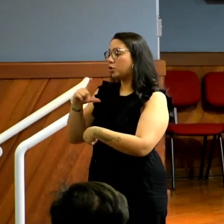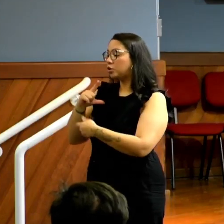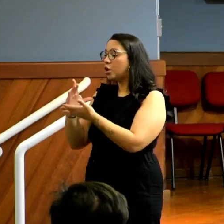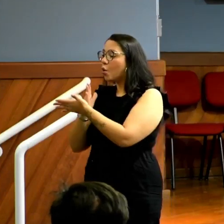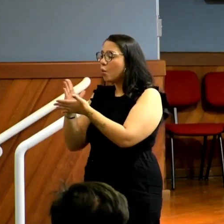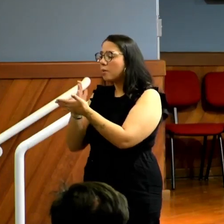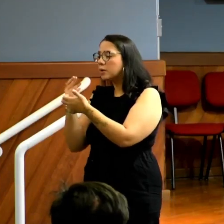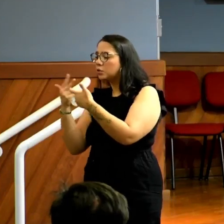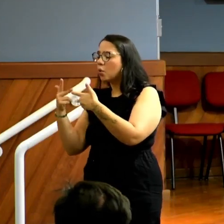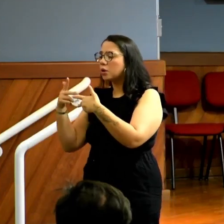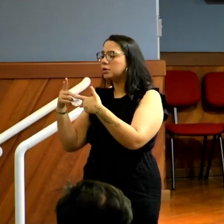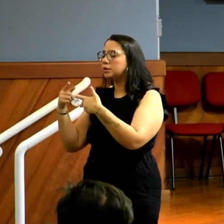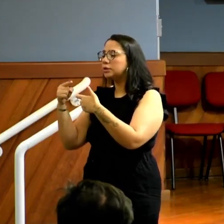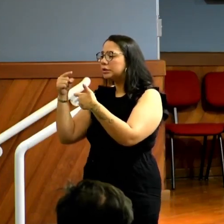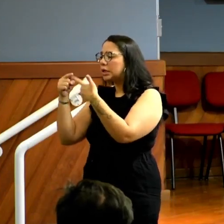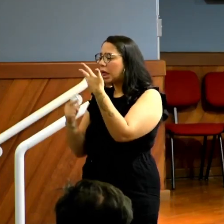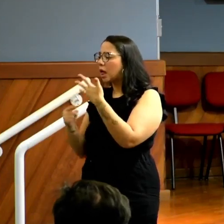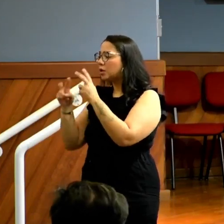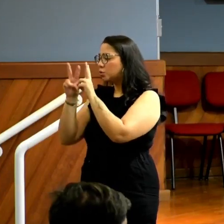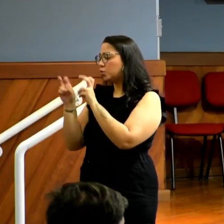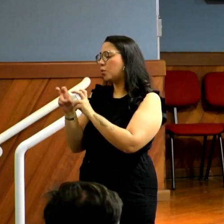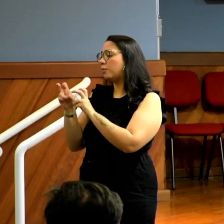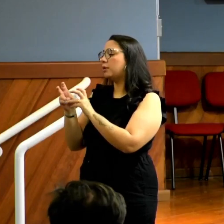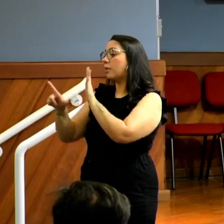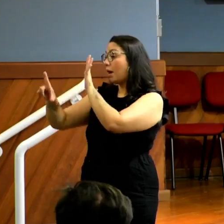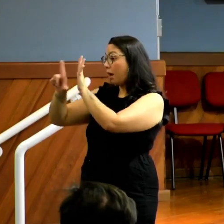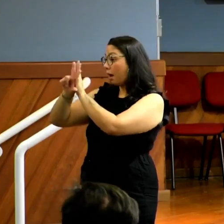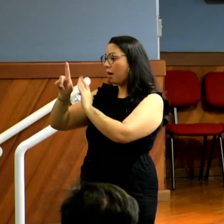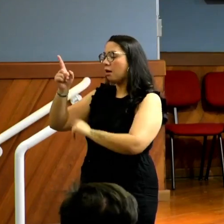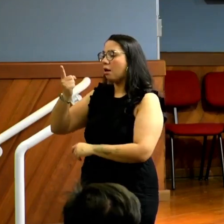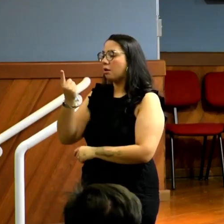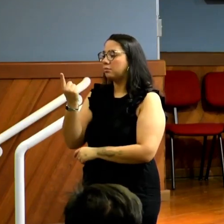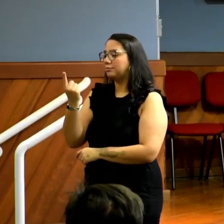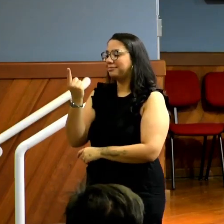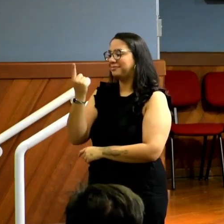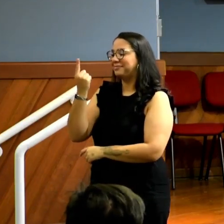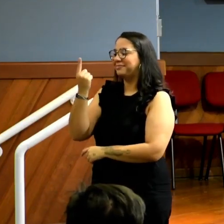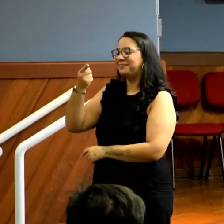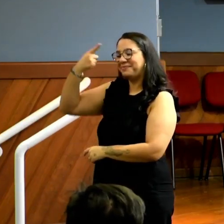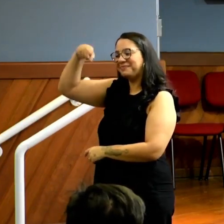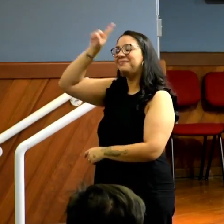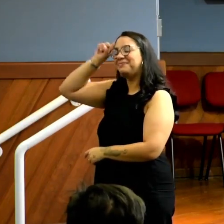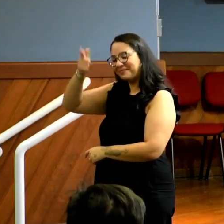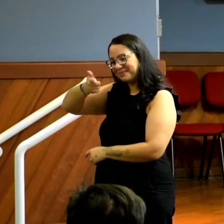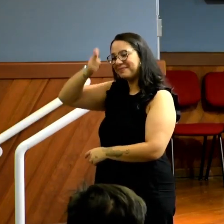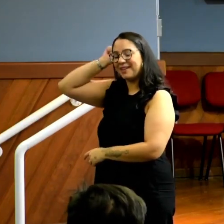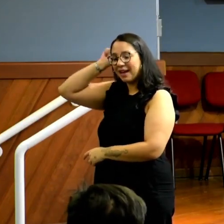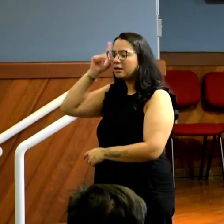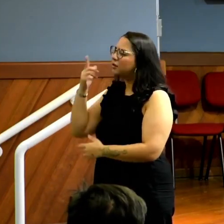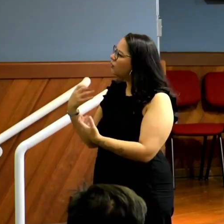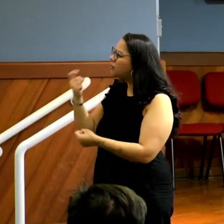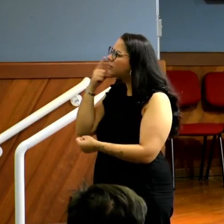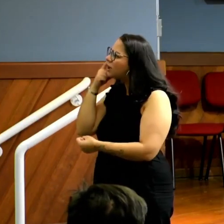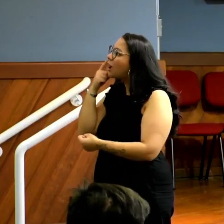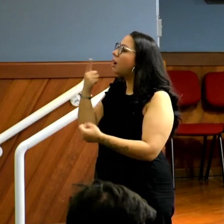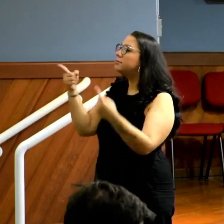algumas contrapartidas do projeto da Lei Paulo Gustavo, então nós já pensamos, por que não? Né? Por que não pensar algo junto, né? Algo